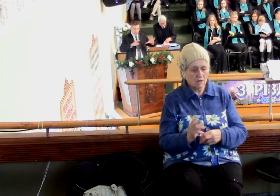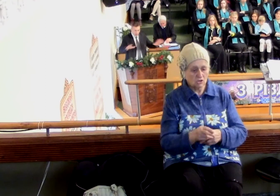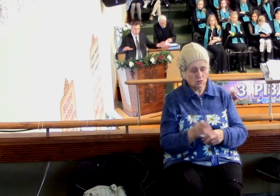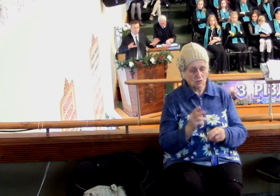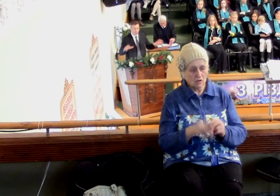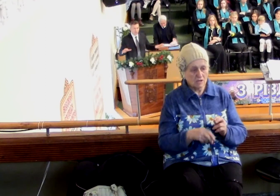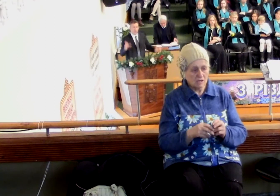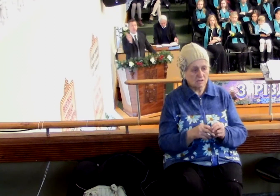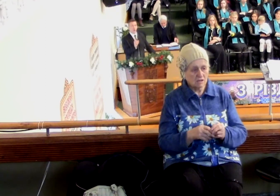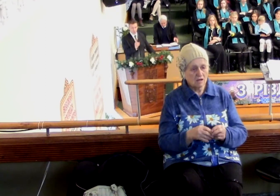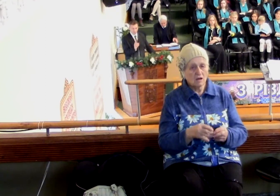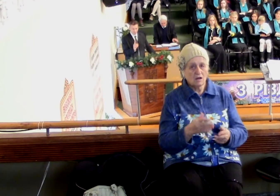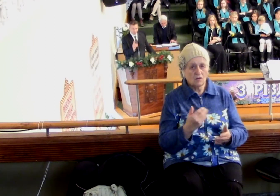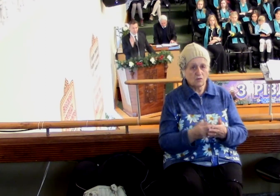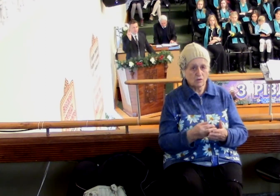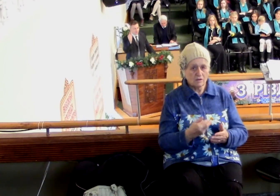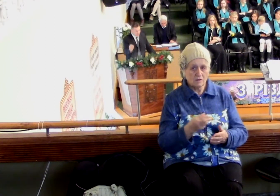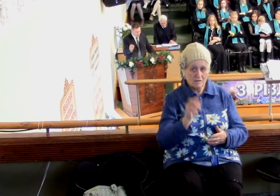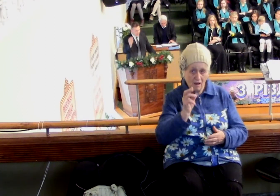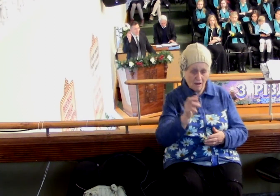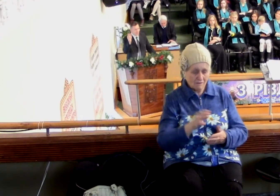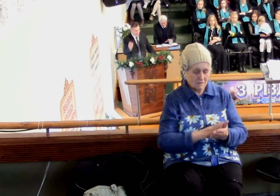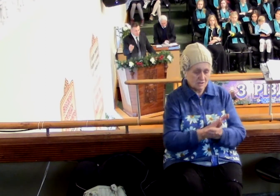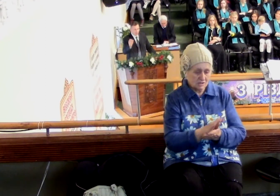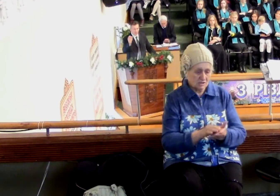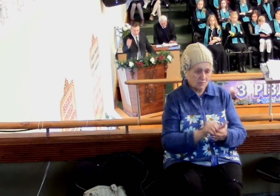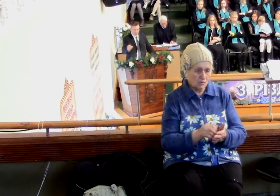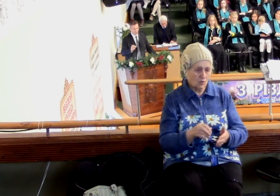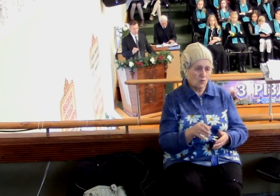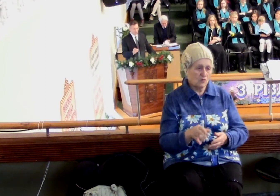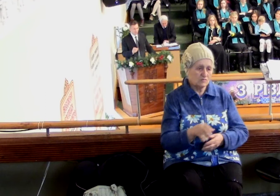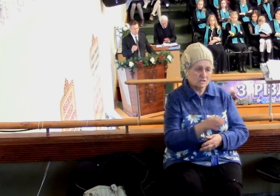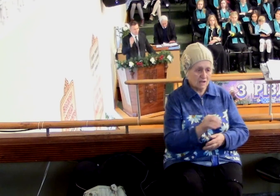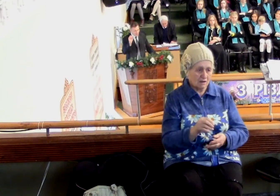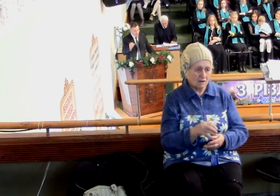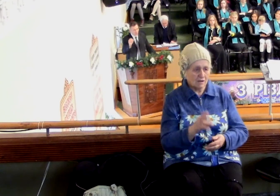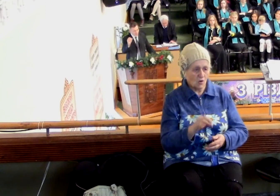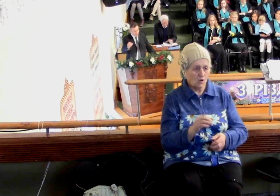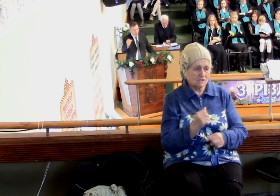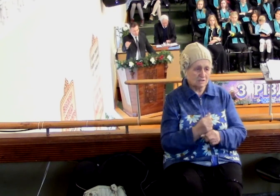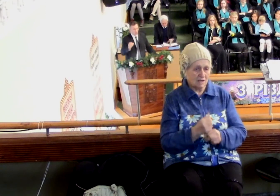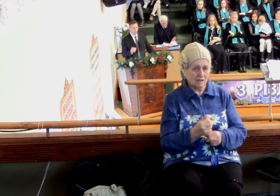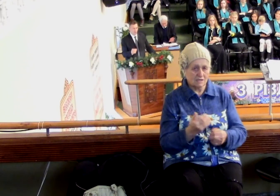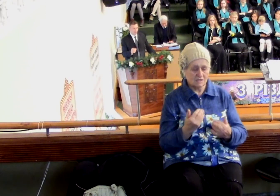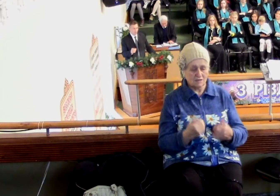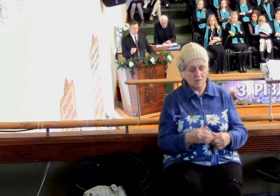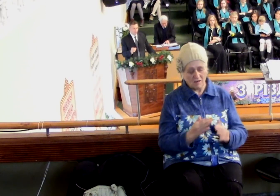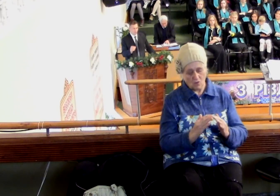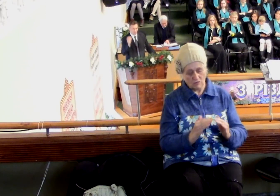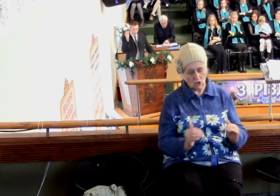я истреблю всех, но сделай себе ковчег. Сделай себе